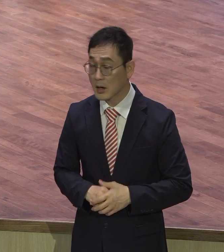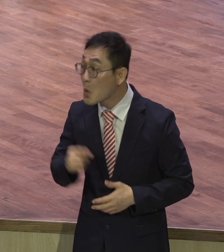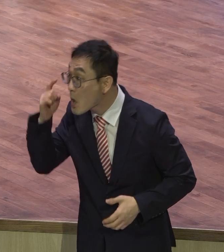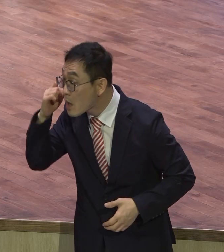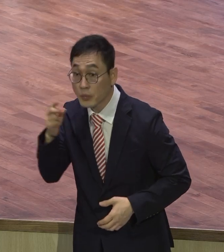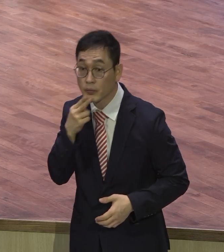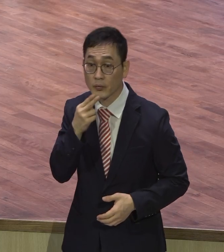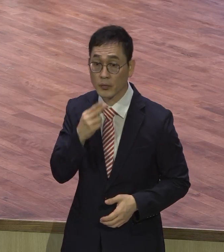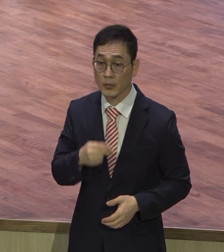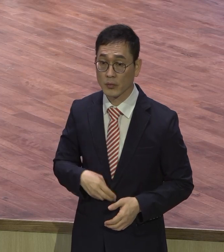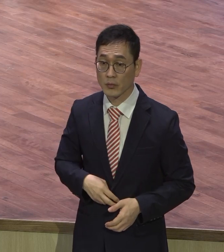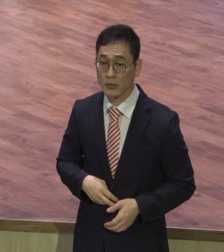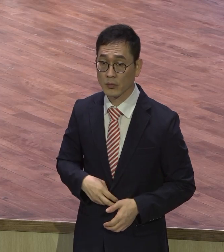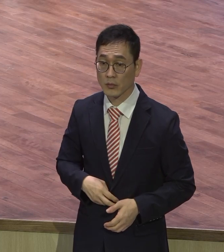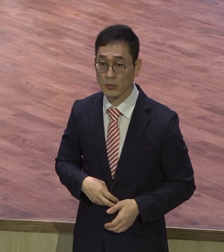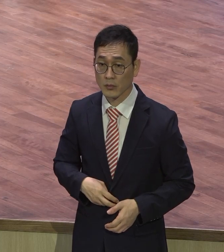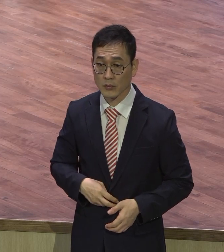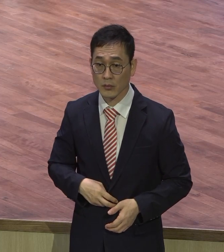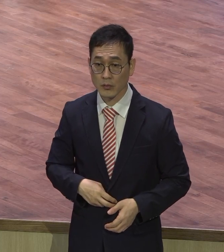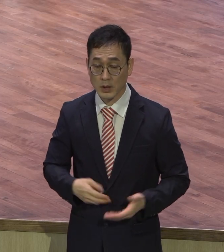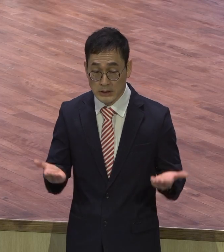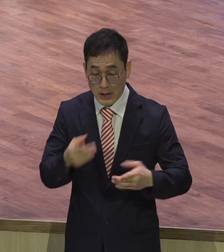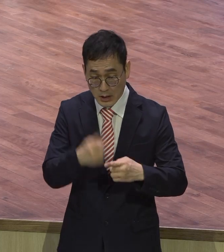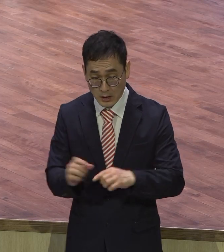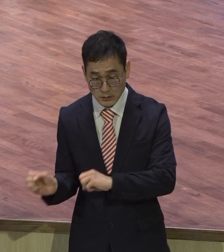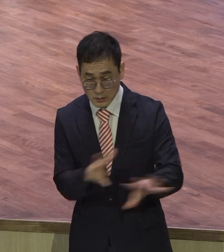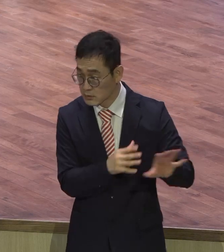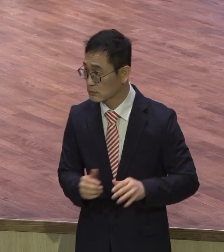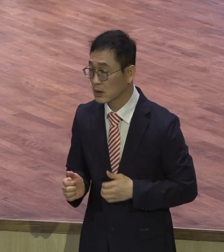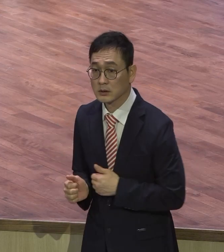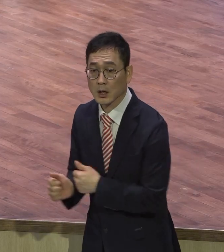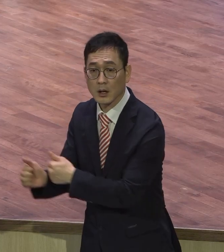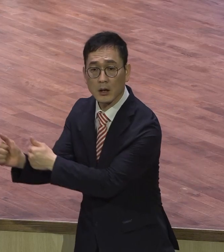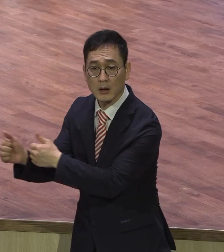그냥 그대로 하던 일을 멈추고 예수를 따르니라.